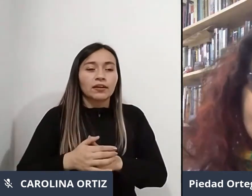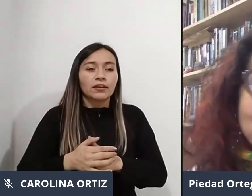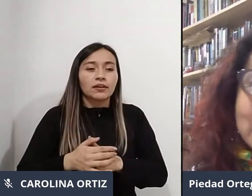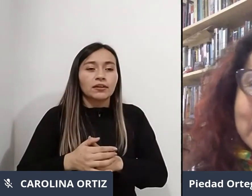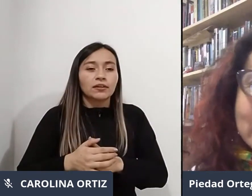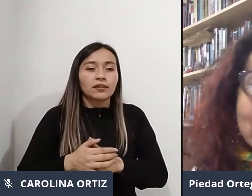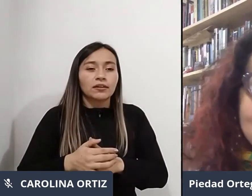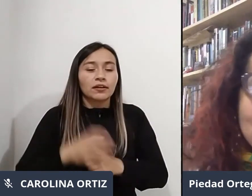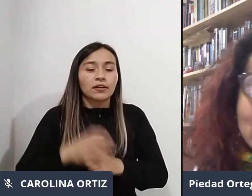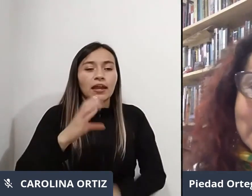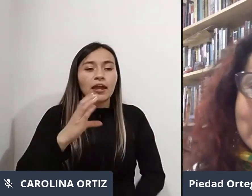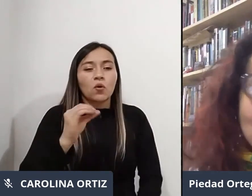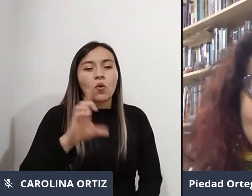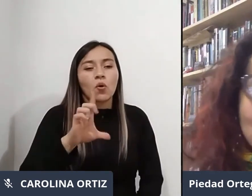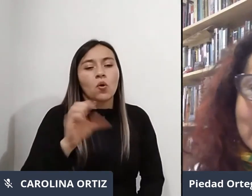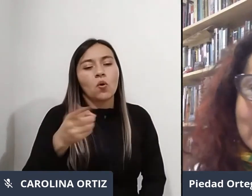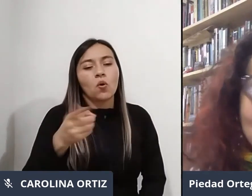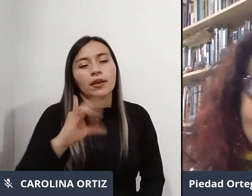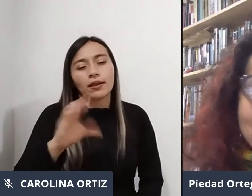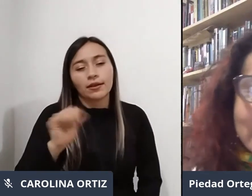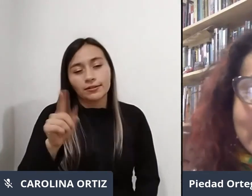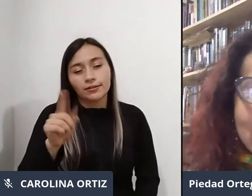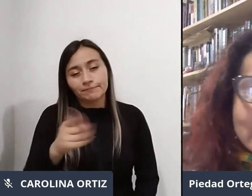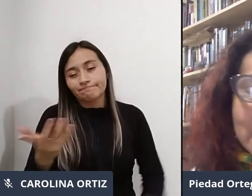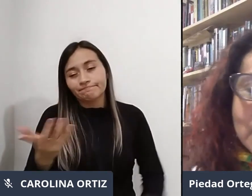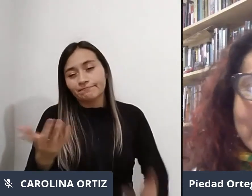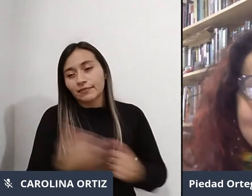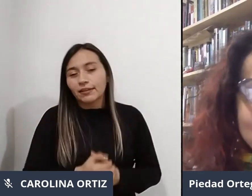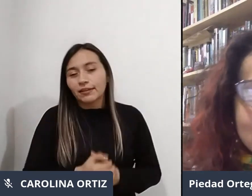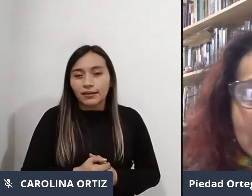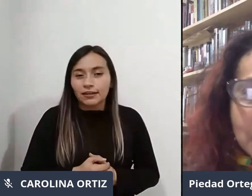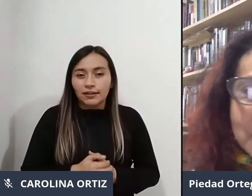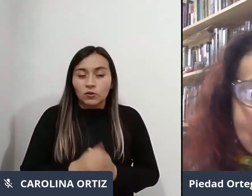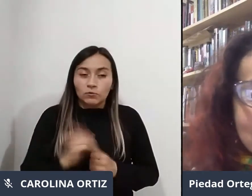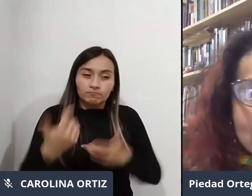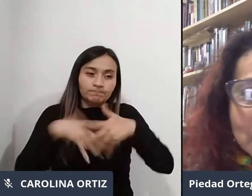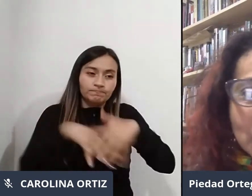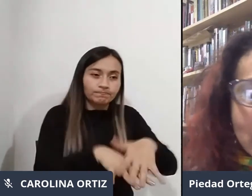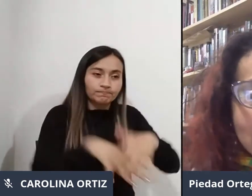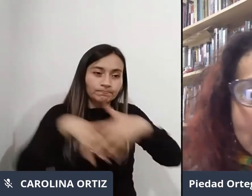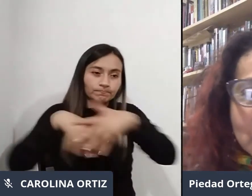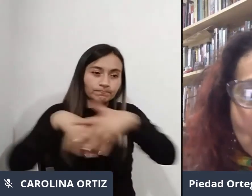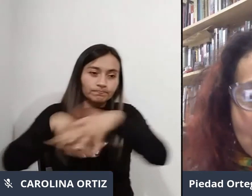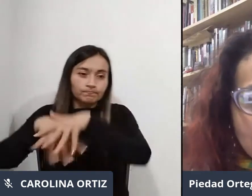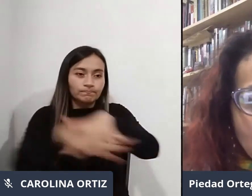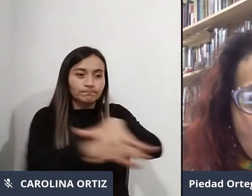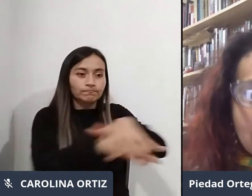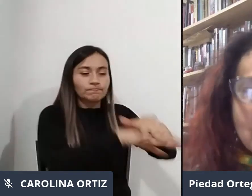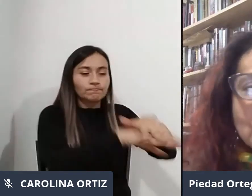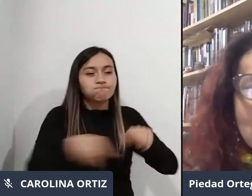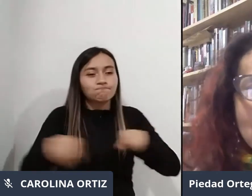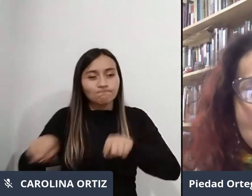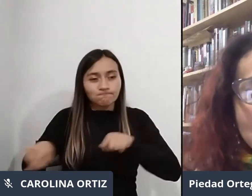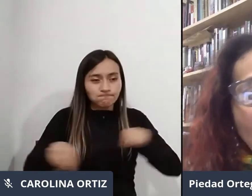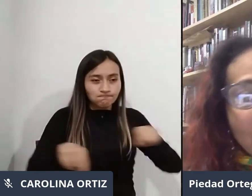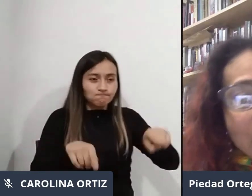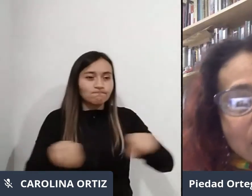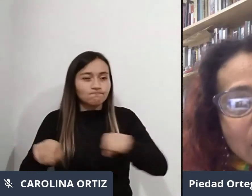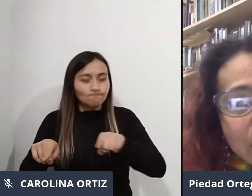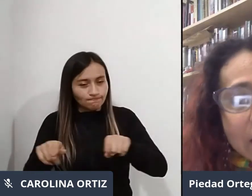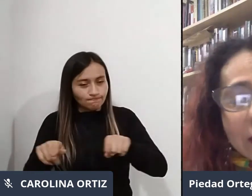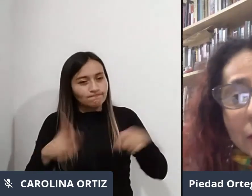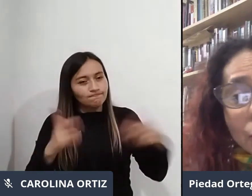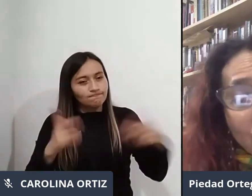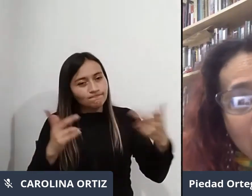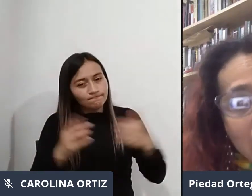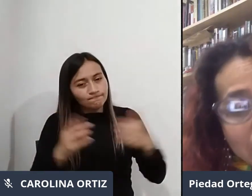estas inmensas redes que siguen estando y que necesitamos seguir estando en ellas con lo que podamos